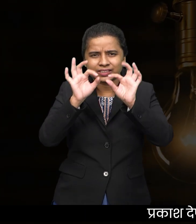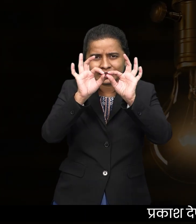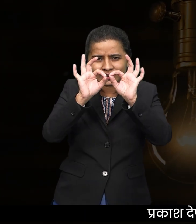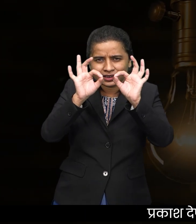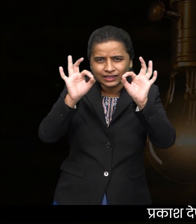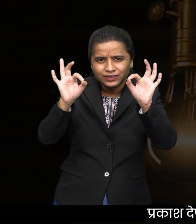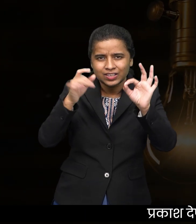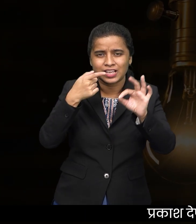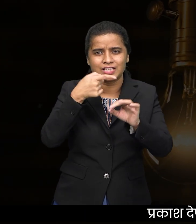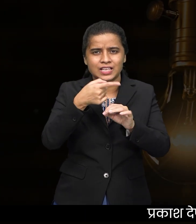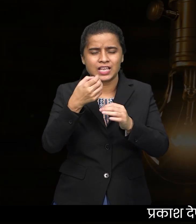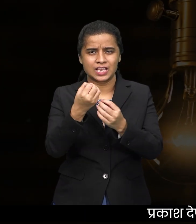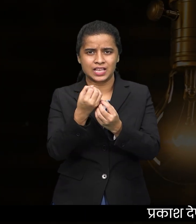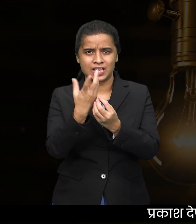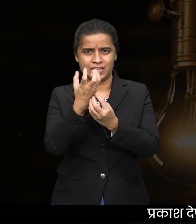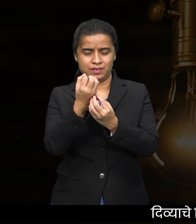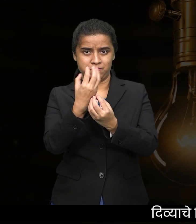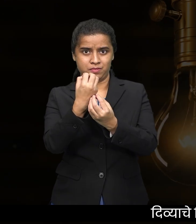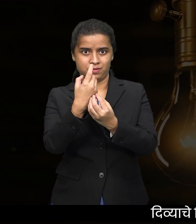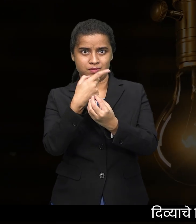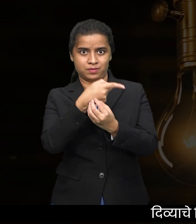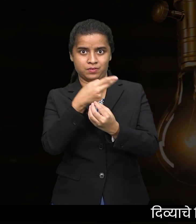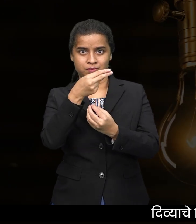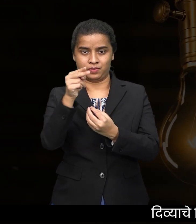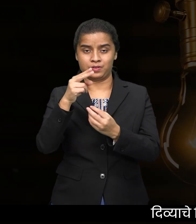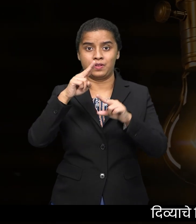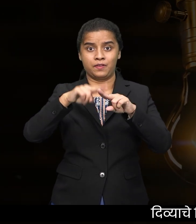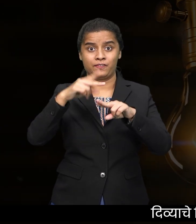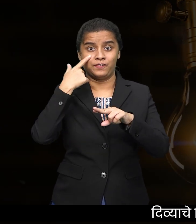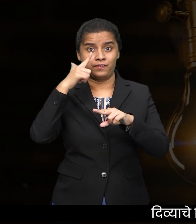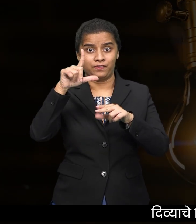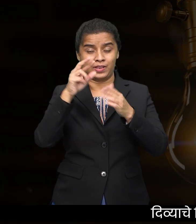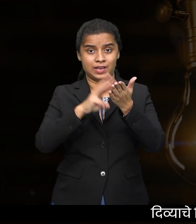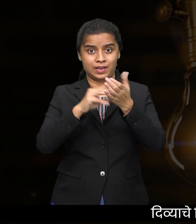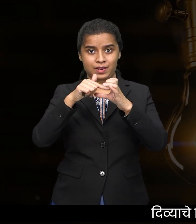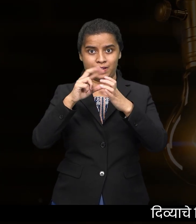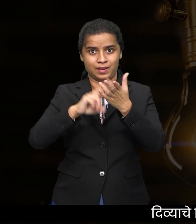प्रकाश देणाऱ्या पातळ तारेला दिव्याचे फिलामेंट म्हणतात.